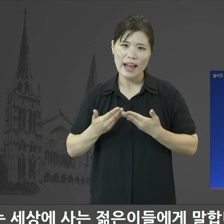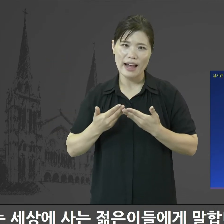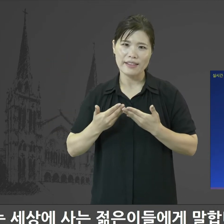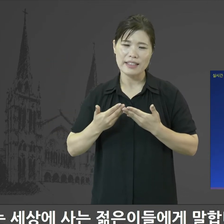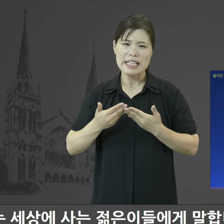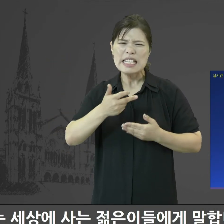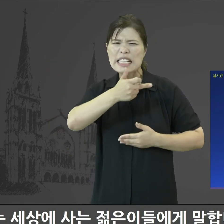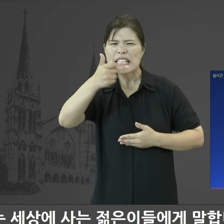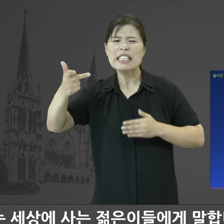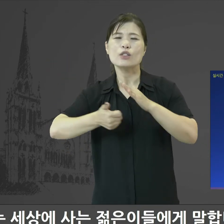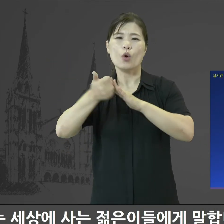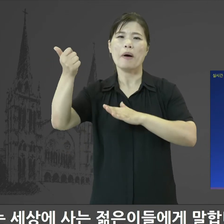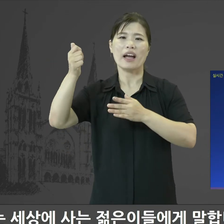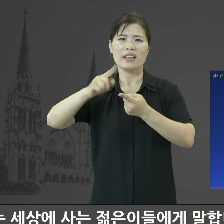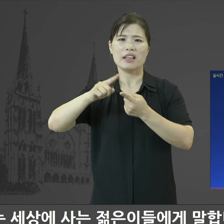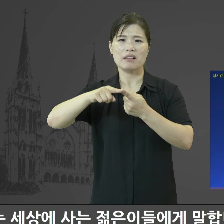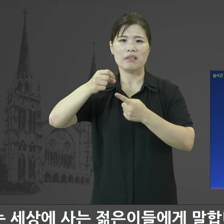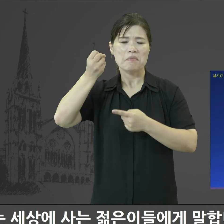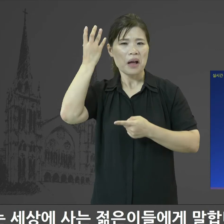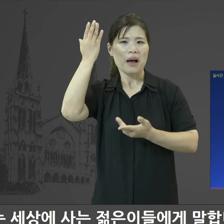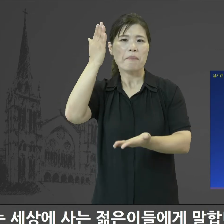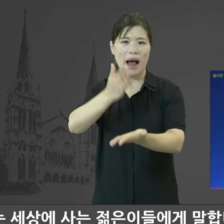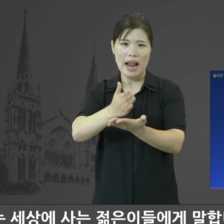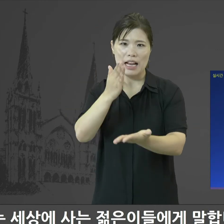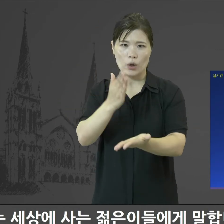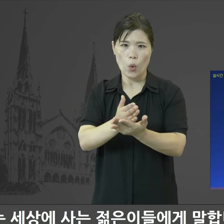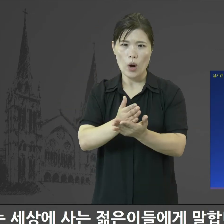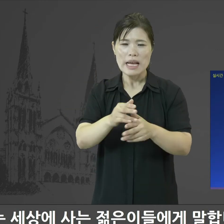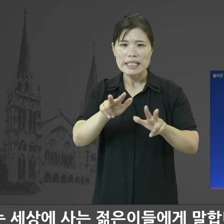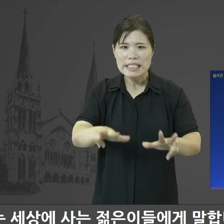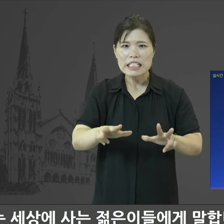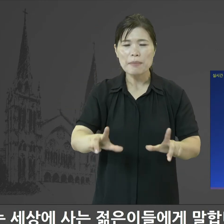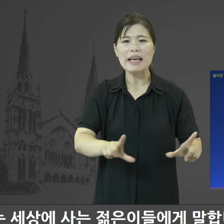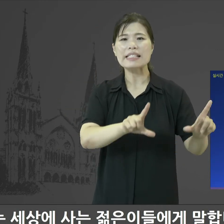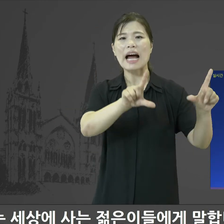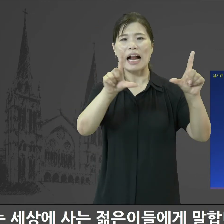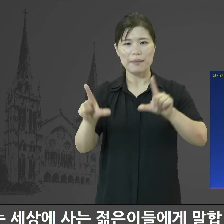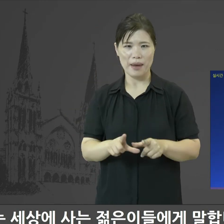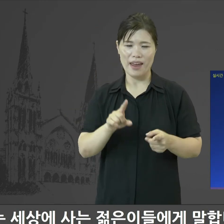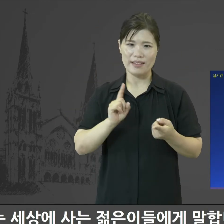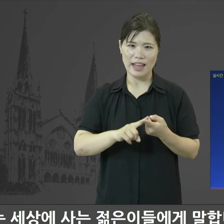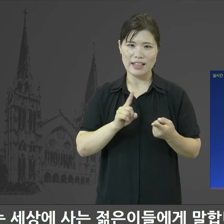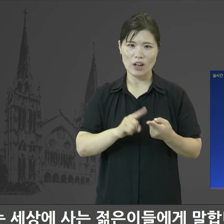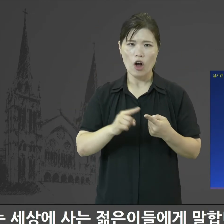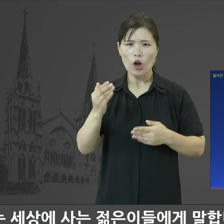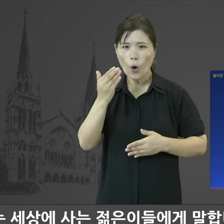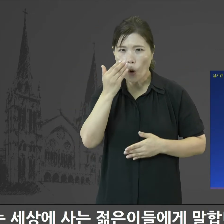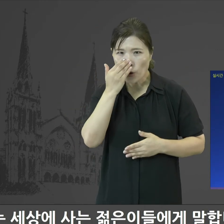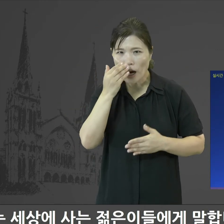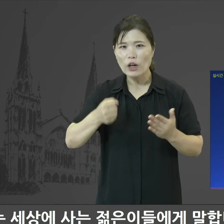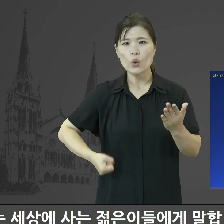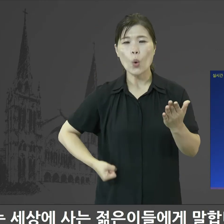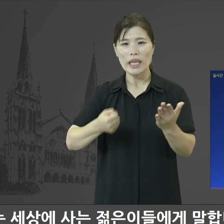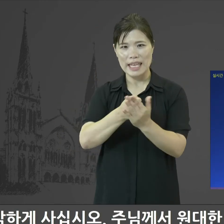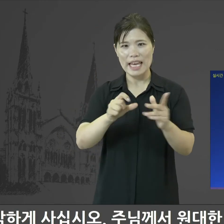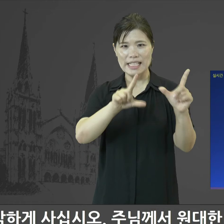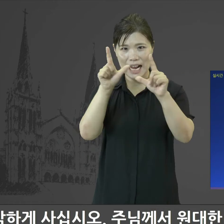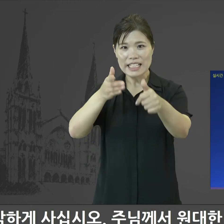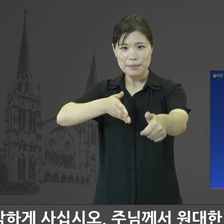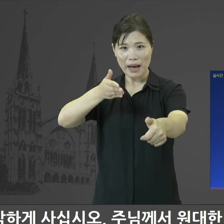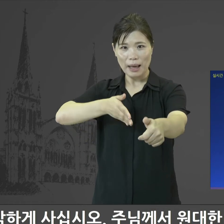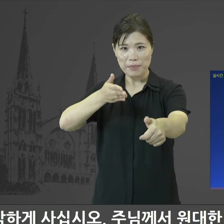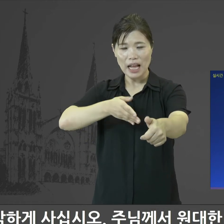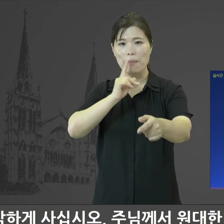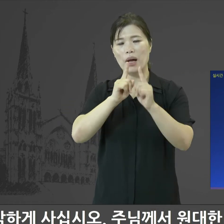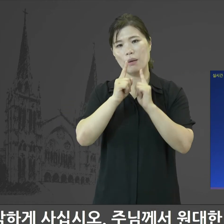말고 오늘의 삶의 작은 시간들을 거룩하고 용기 있게 사랑하며 살아가십시오. 왜